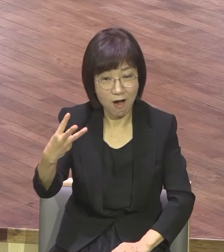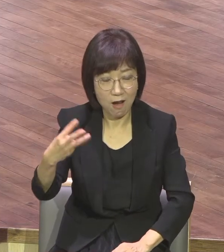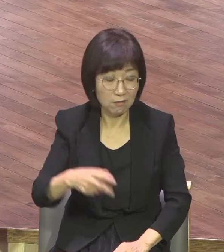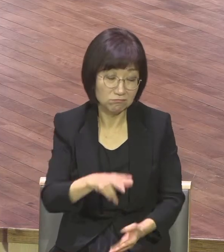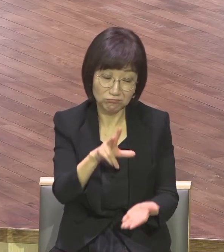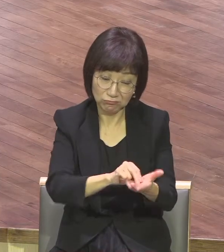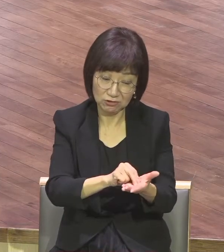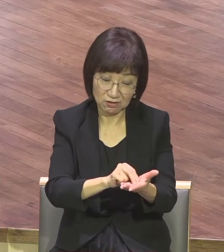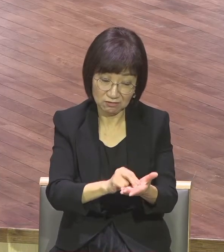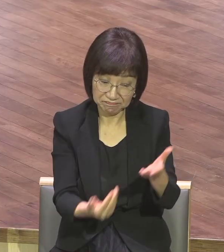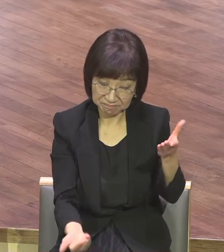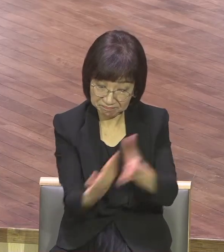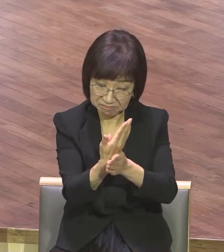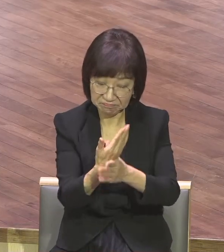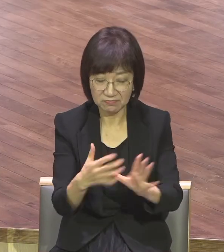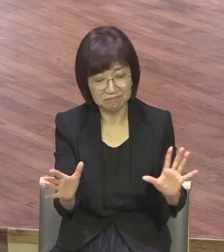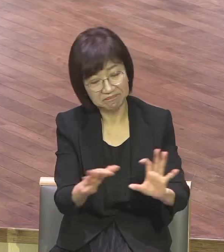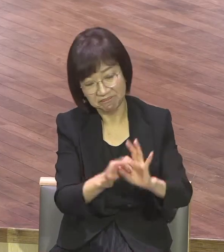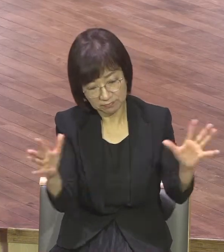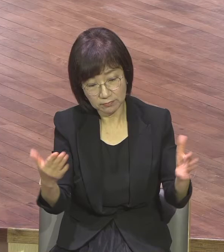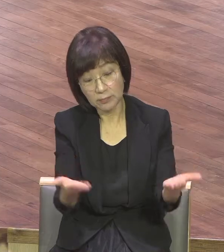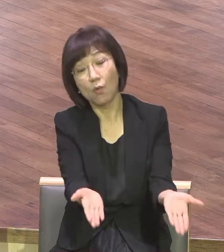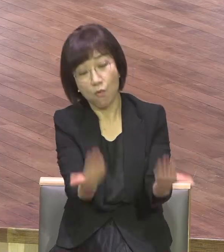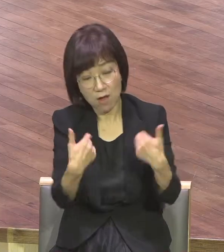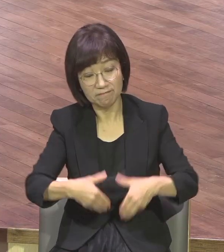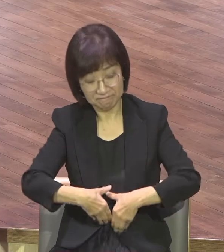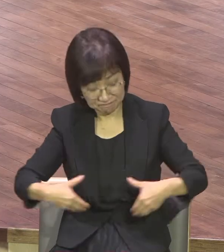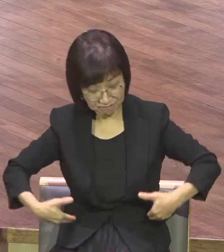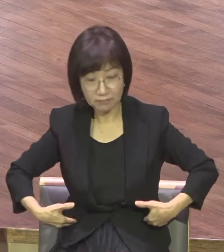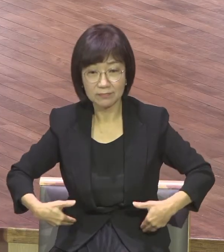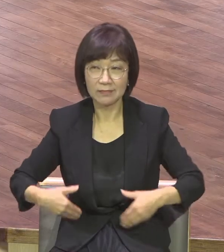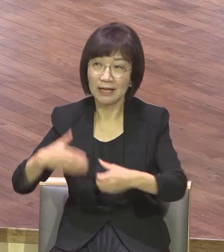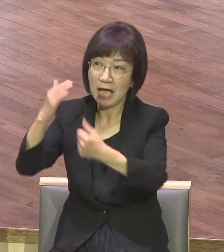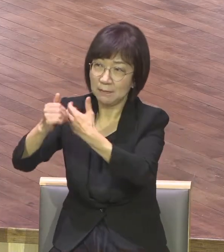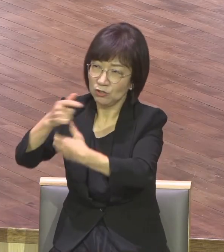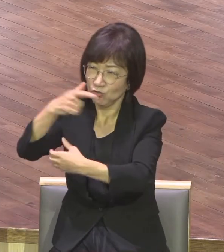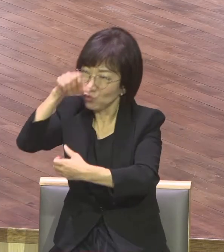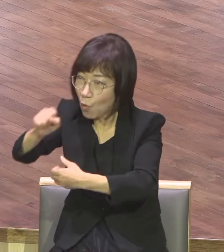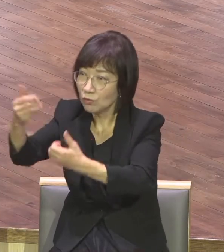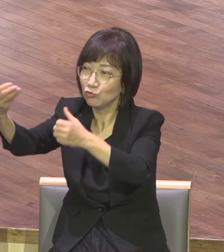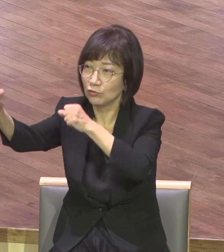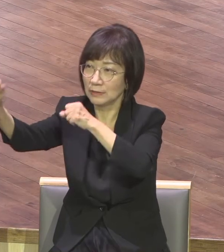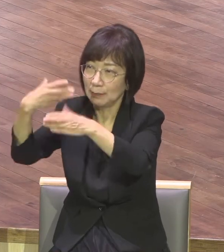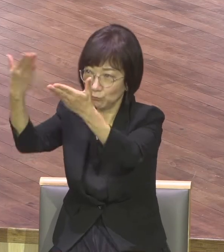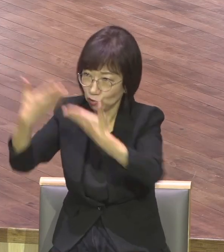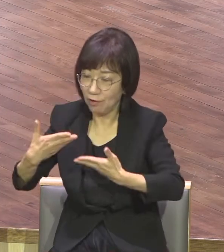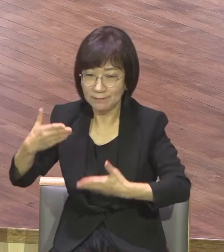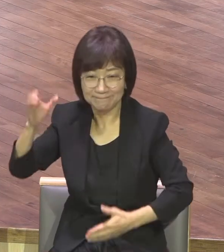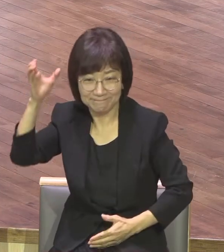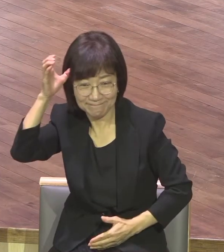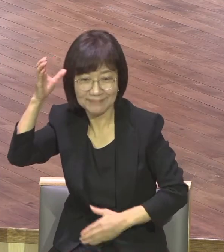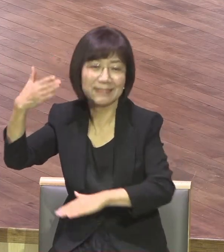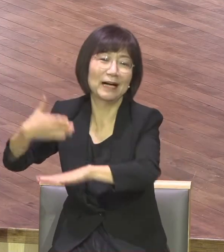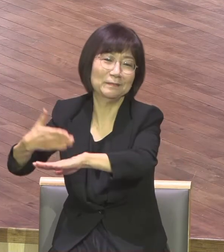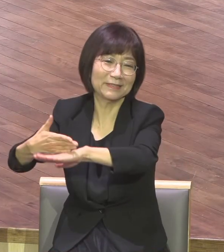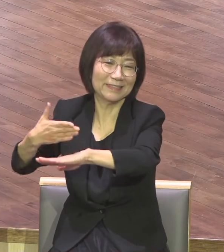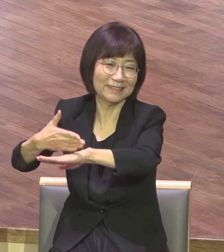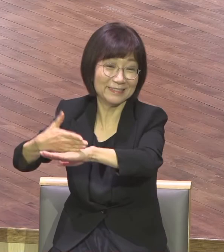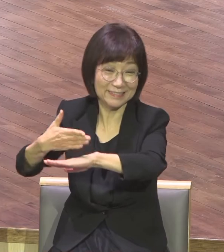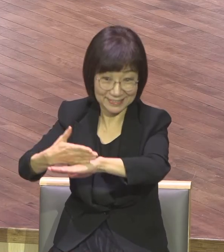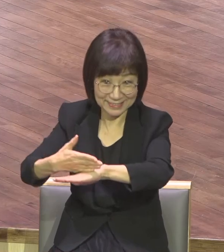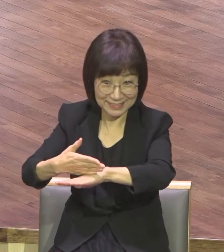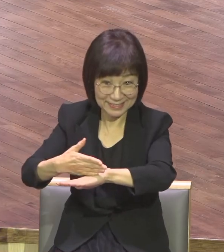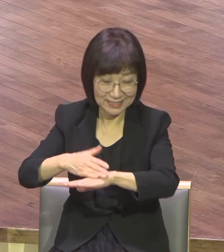넘어서서 초월해서 하나님이 합력하여 선을 이루어 주실 것이다. 응? 왜? 하나님 사랑하기 때문에.